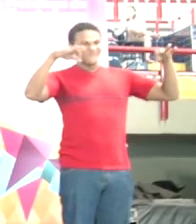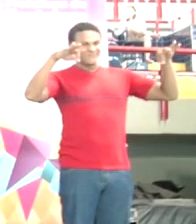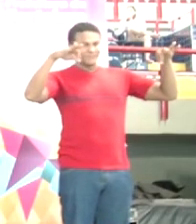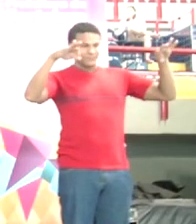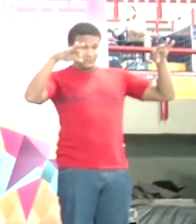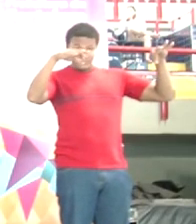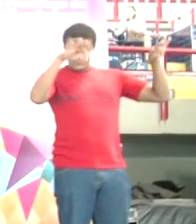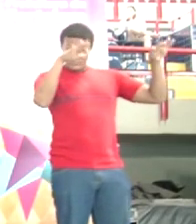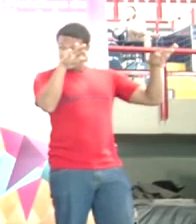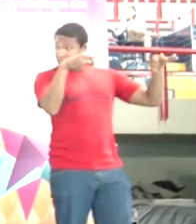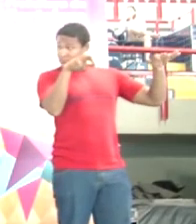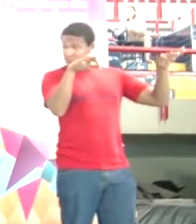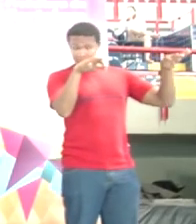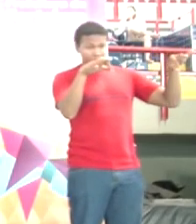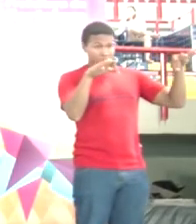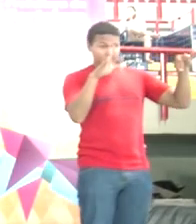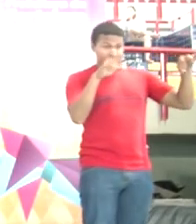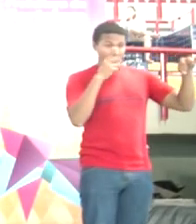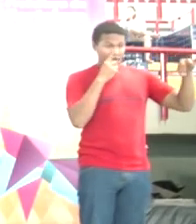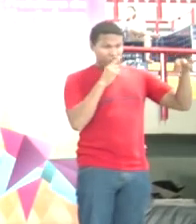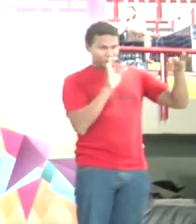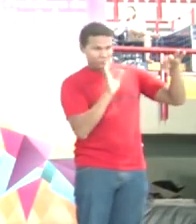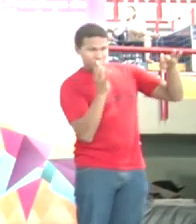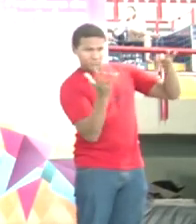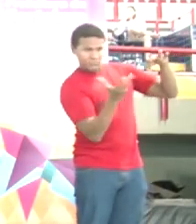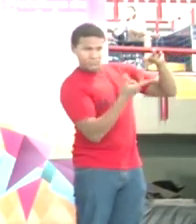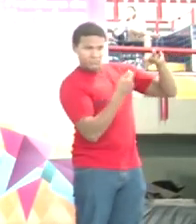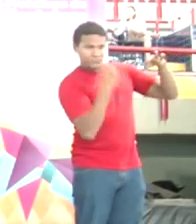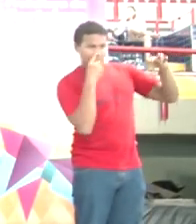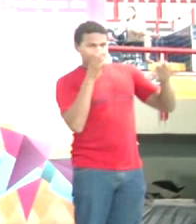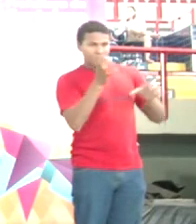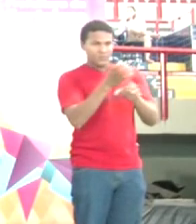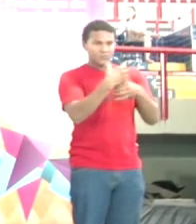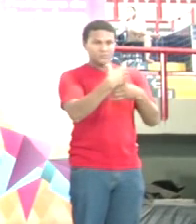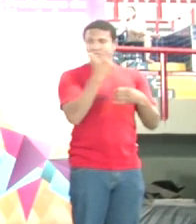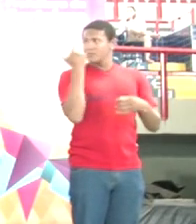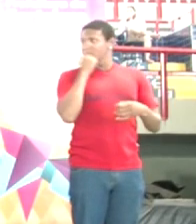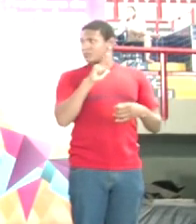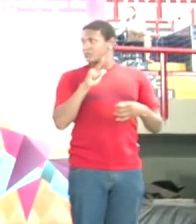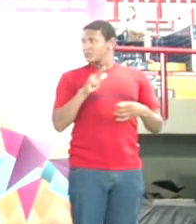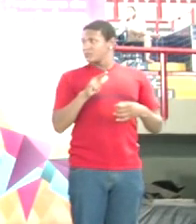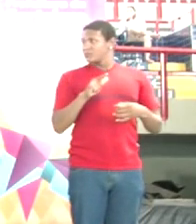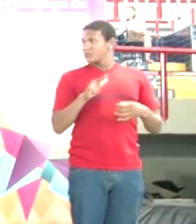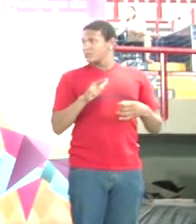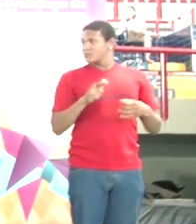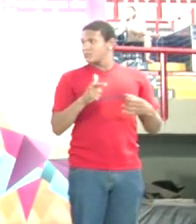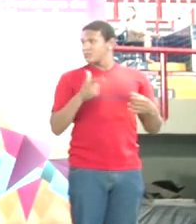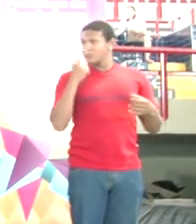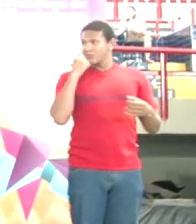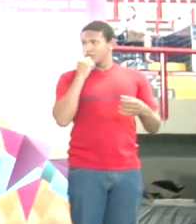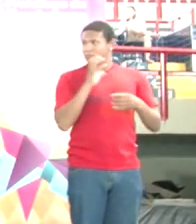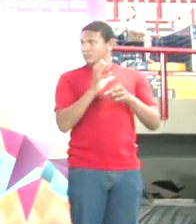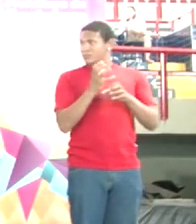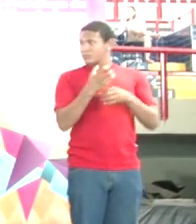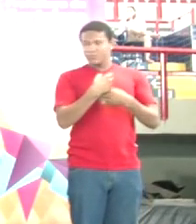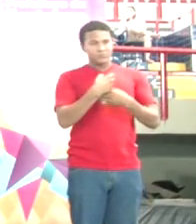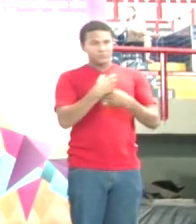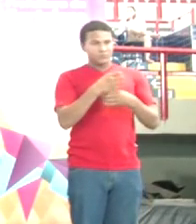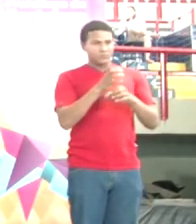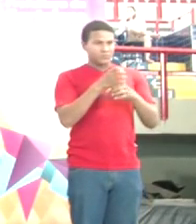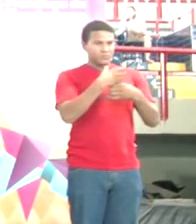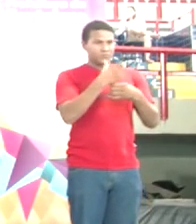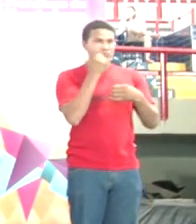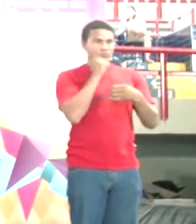folha. Pronto, ó. Colei uma parte da outra folha e está feito no cilindro, ó. Lá abaixo do cilindro. Olha que o cilindro